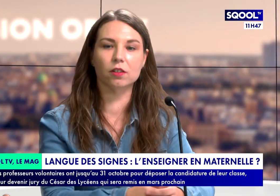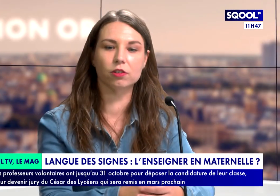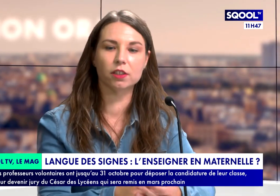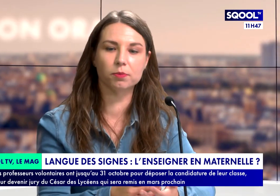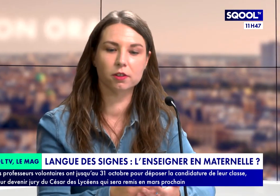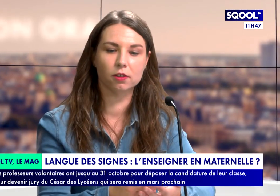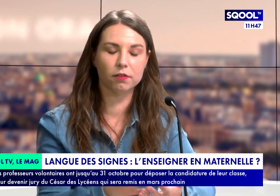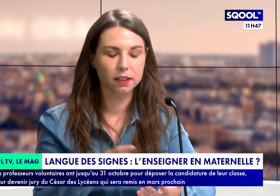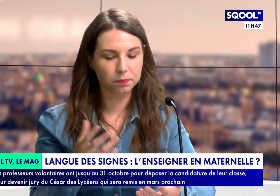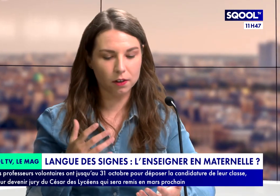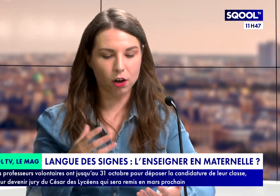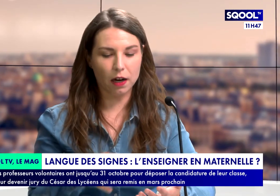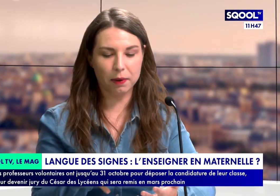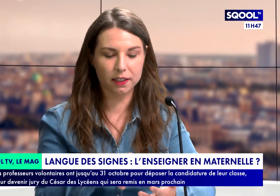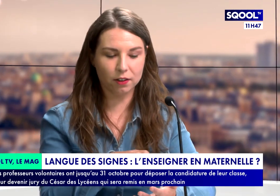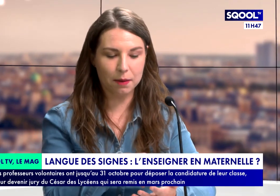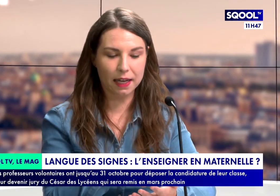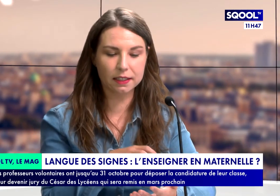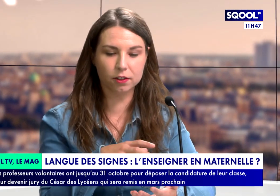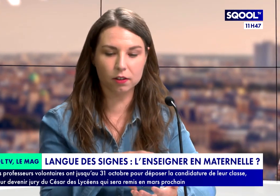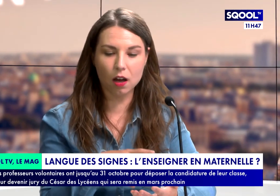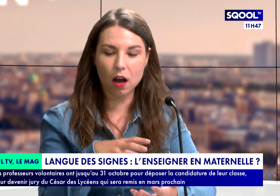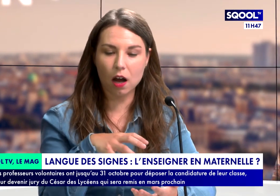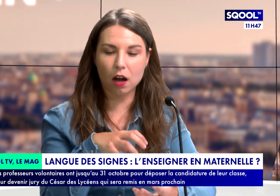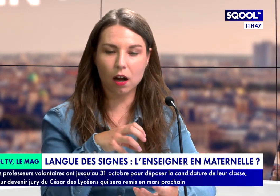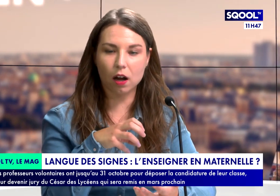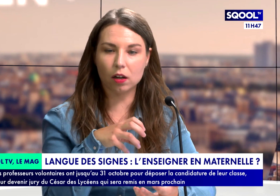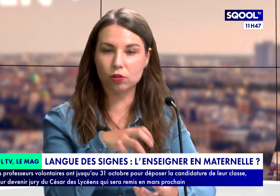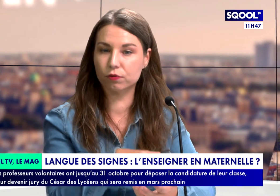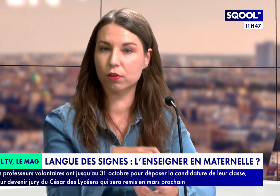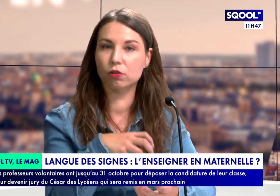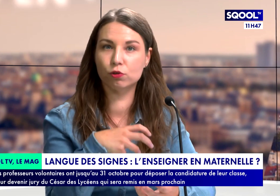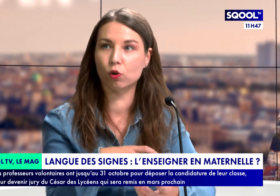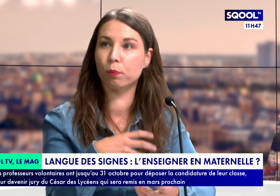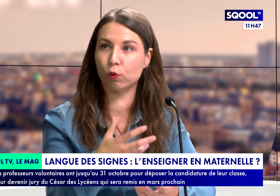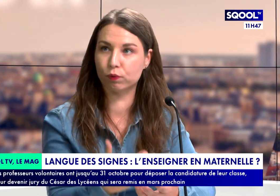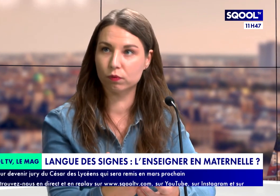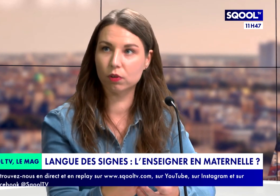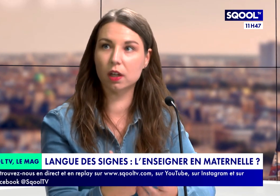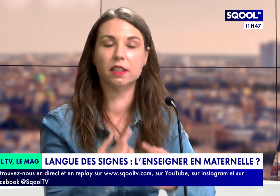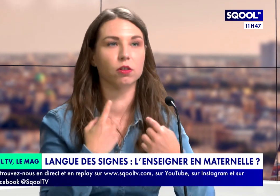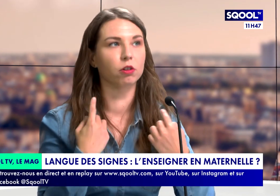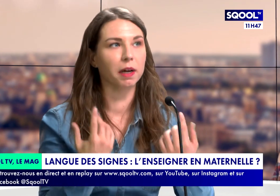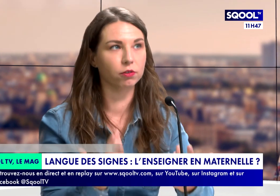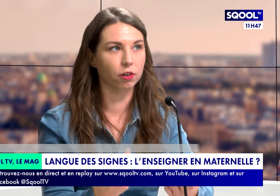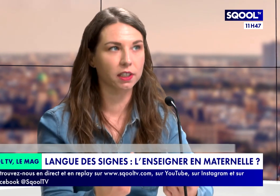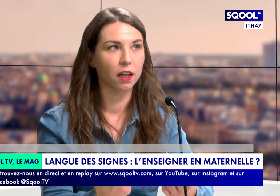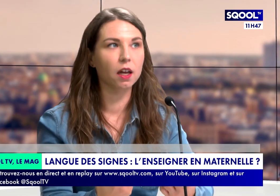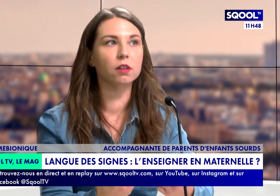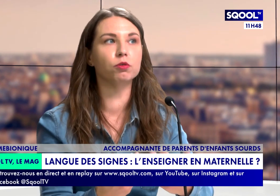enseignement, en fait, on va partir de la base, c'est qu'un enfant sourd profond qui n'entend pas le français ne peut